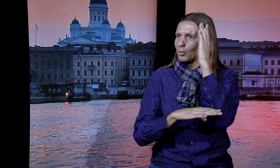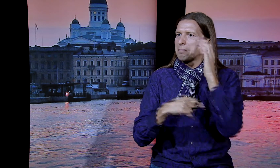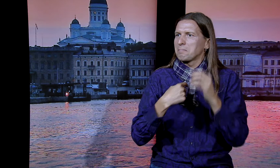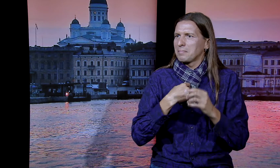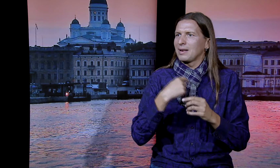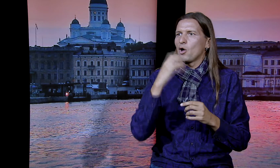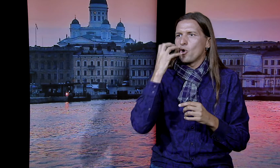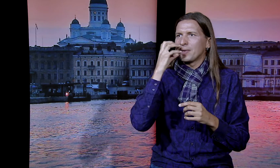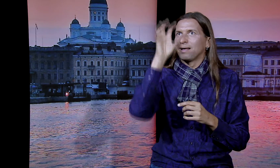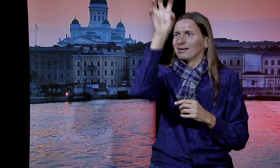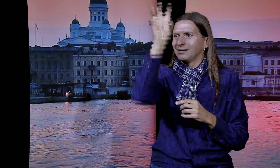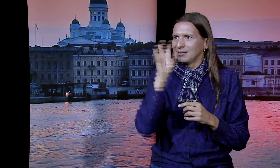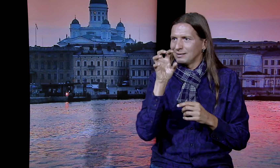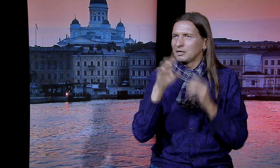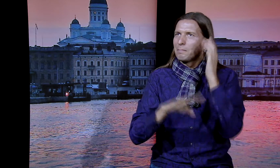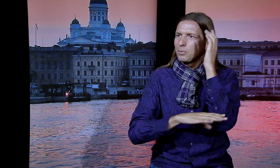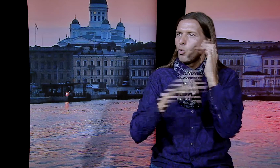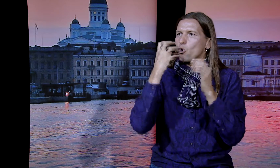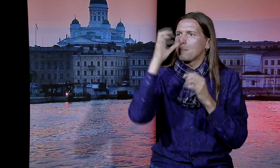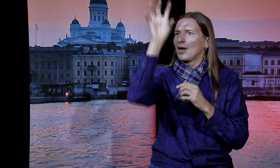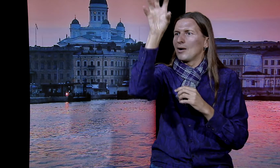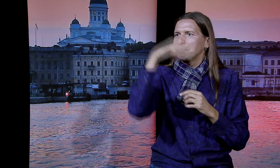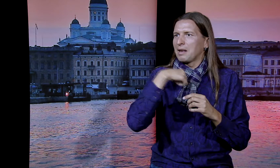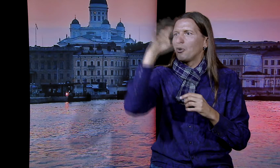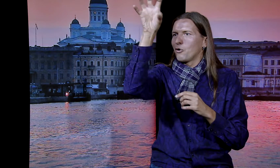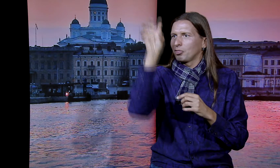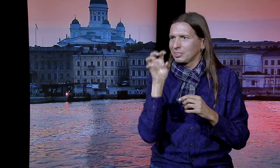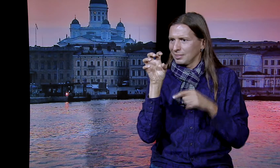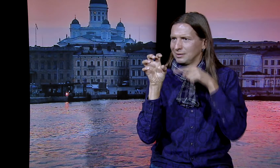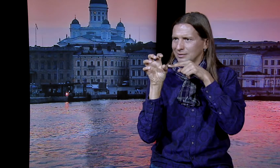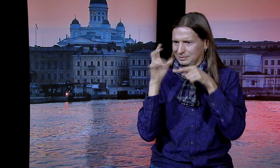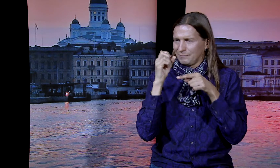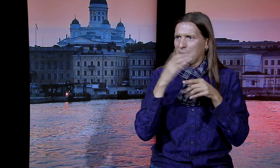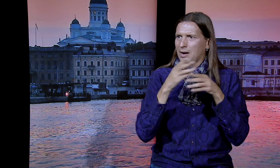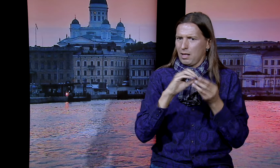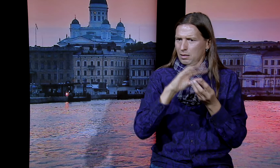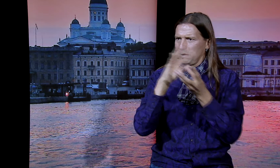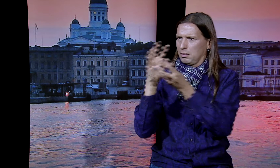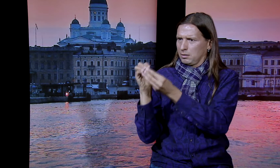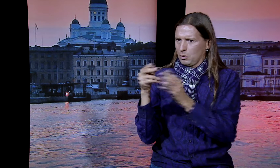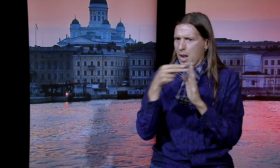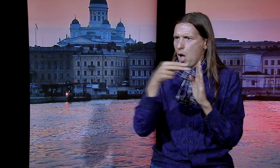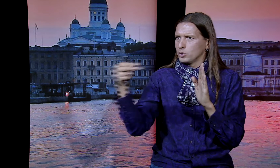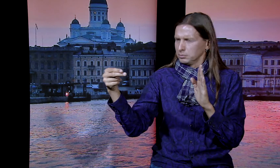Suomen kielen sananjärjestys on täysin päinvastainen, eli ensin sanotaan tekijä, sitten verbi ja